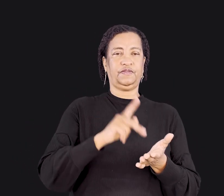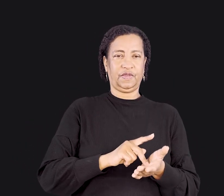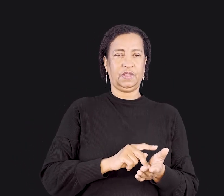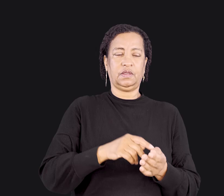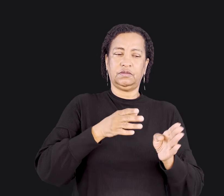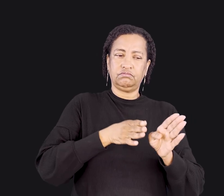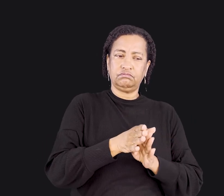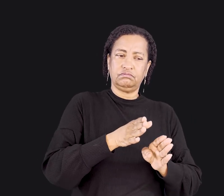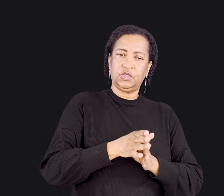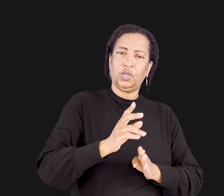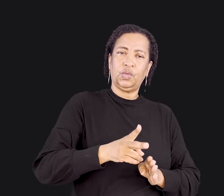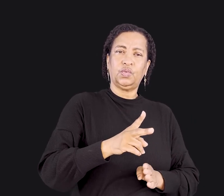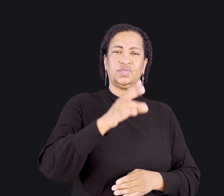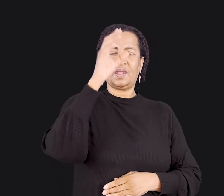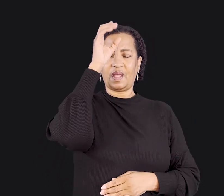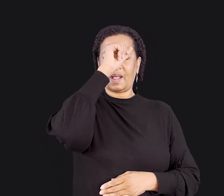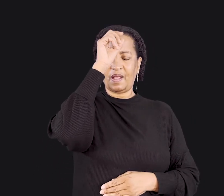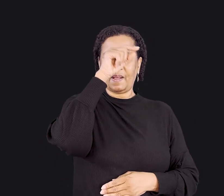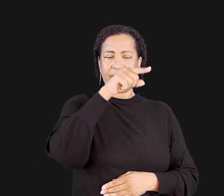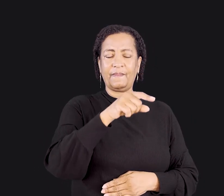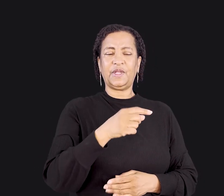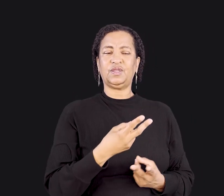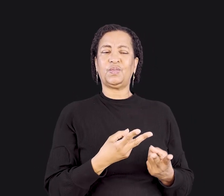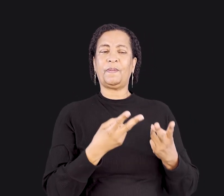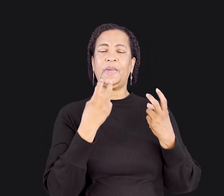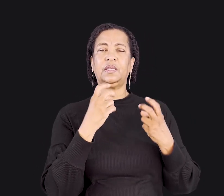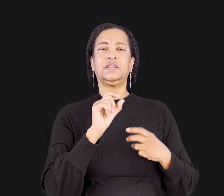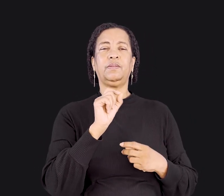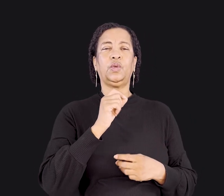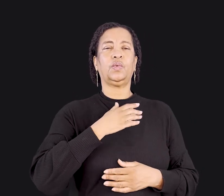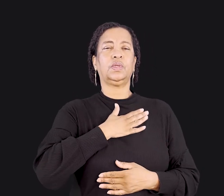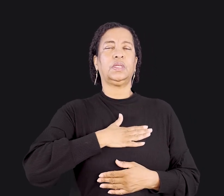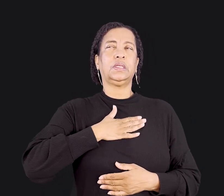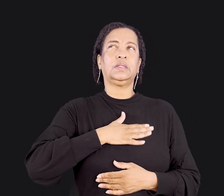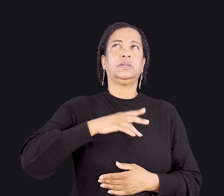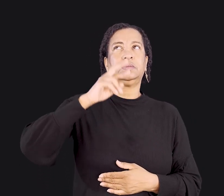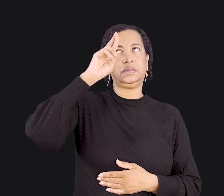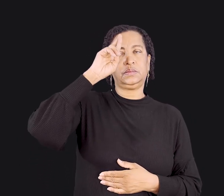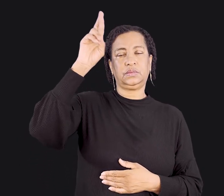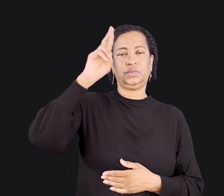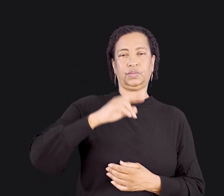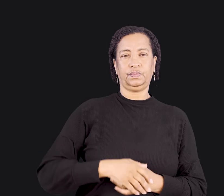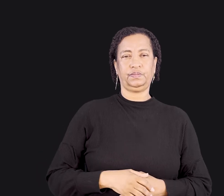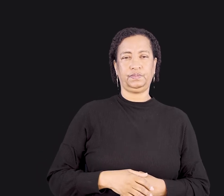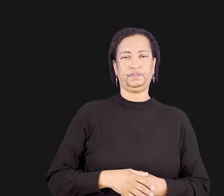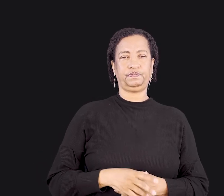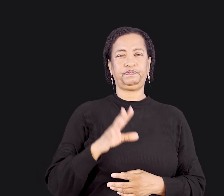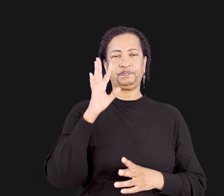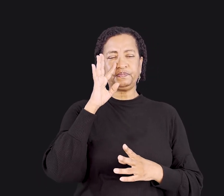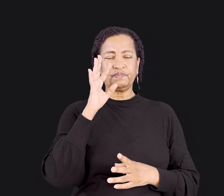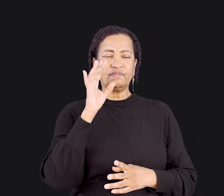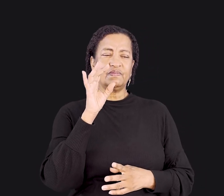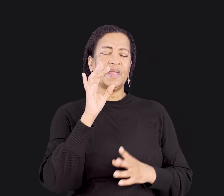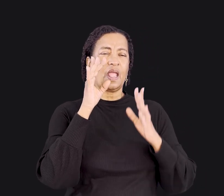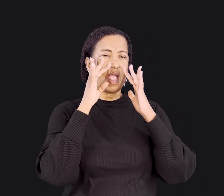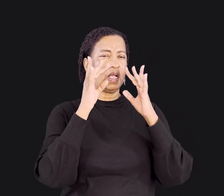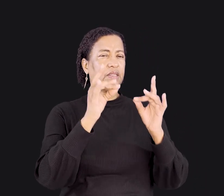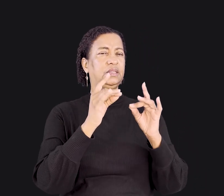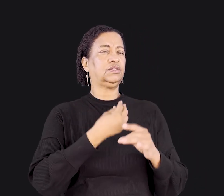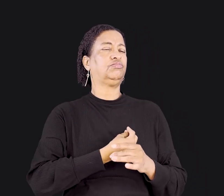exortação continua: aprendam a discernir o que é agradável ao Senhor. Preste atenção em mais este viver. Ele